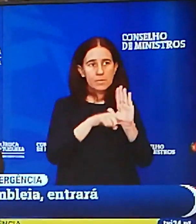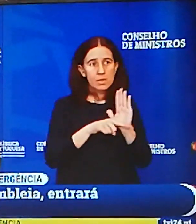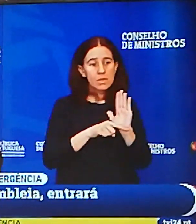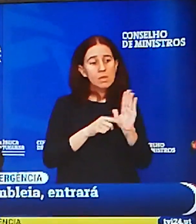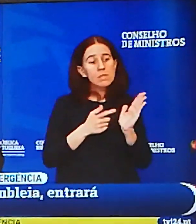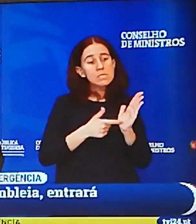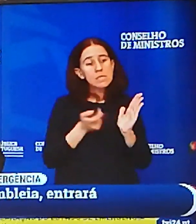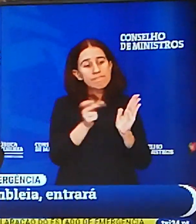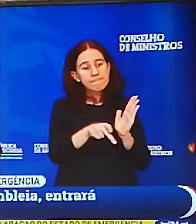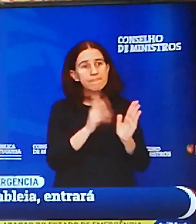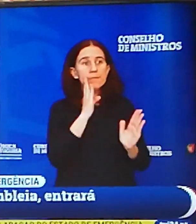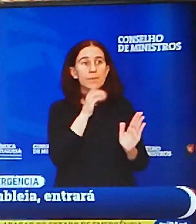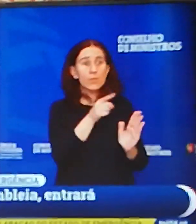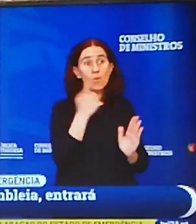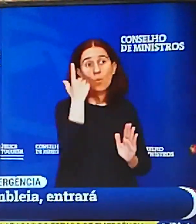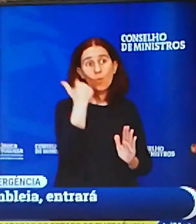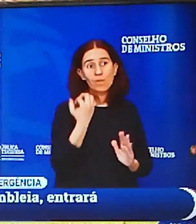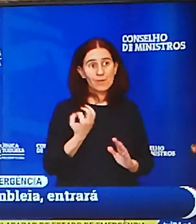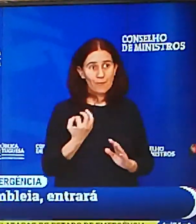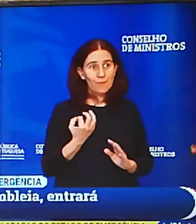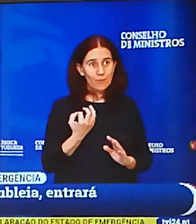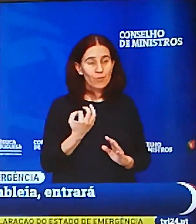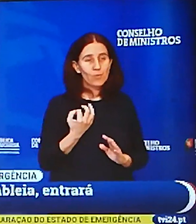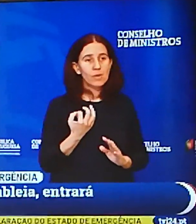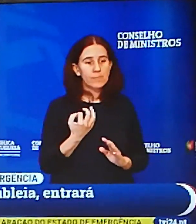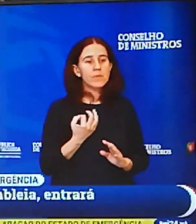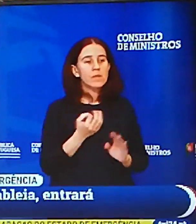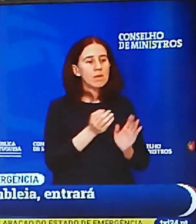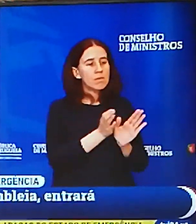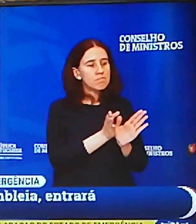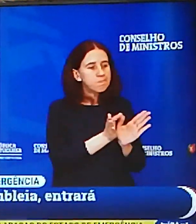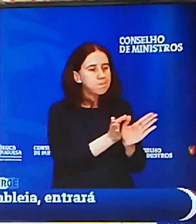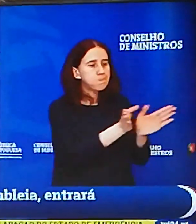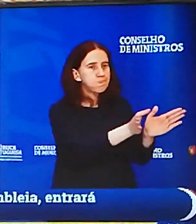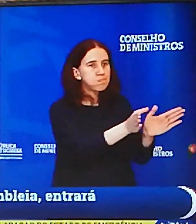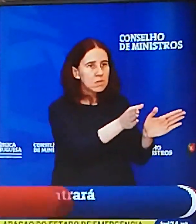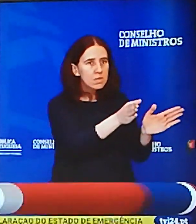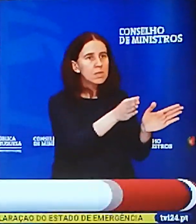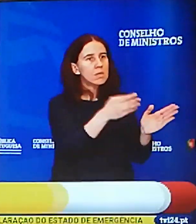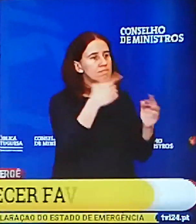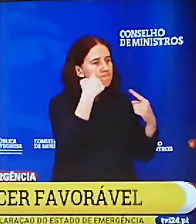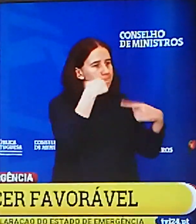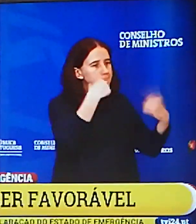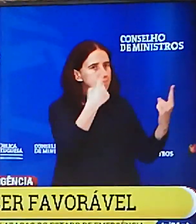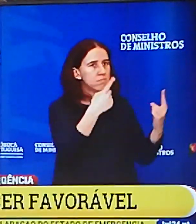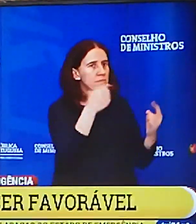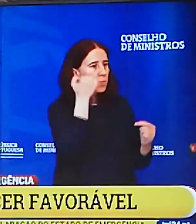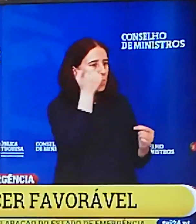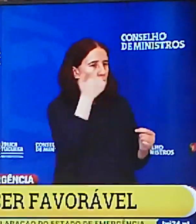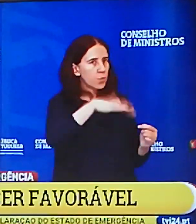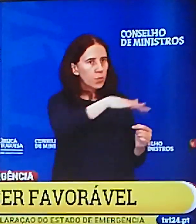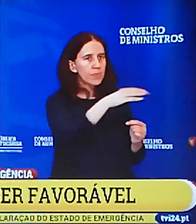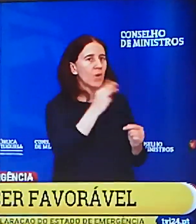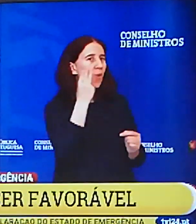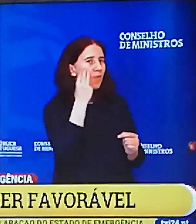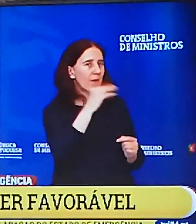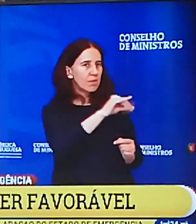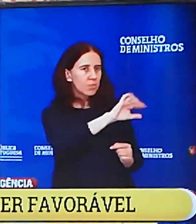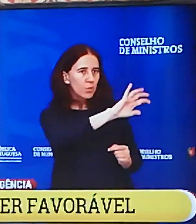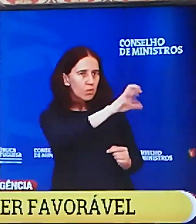das necessidades. Ainda ontem decretámos uma cerca, o estado de calamidade pública no Conselho de Ovar, com a imposição de cerca